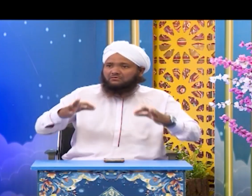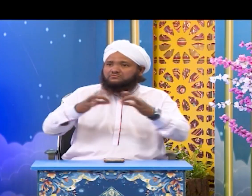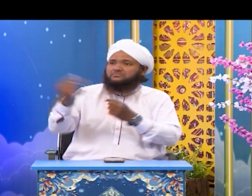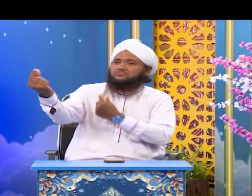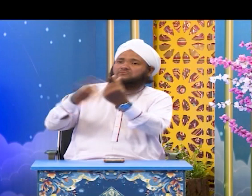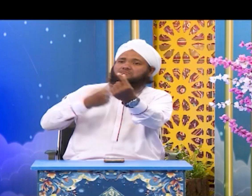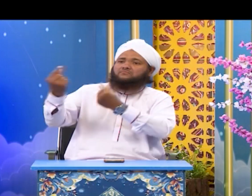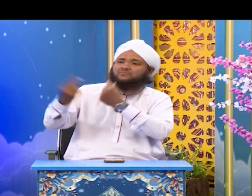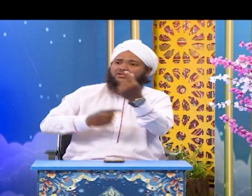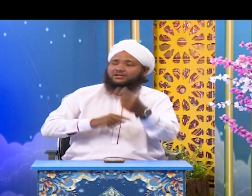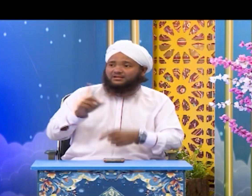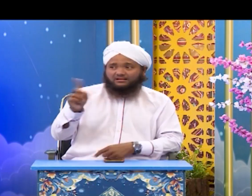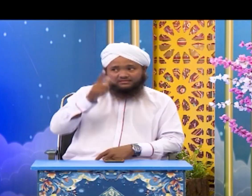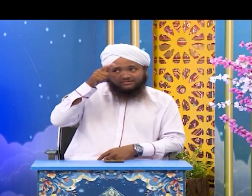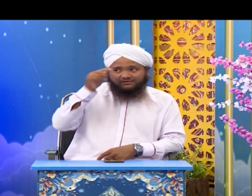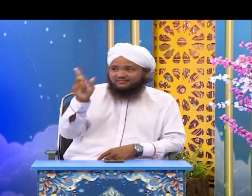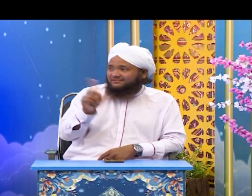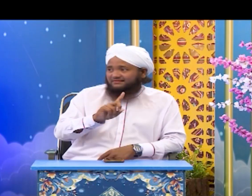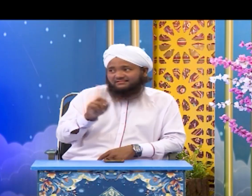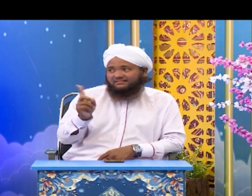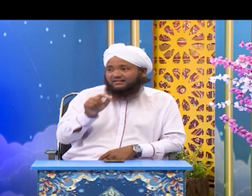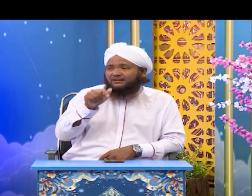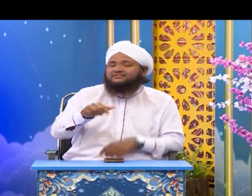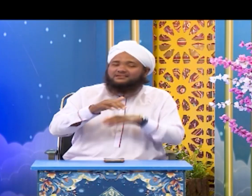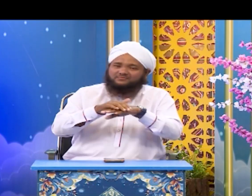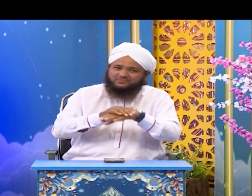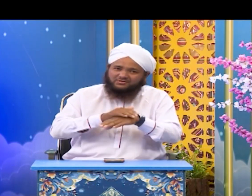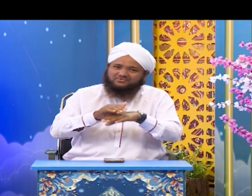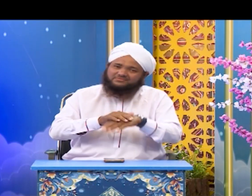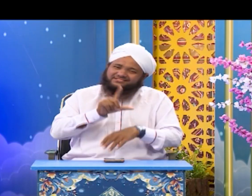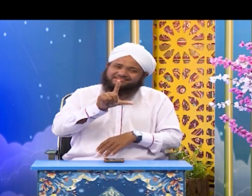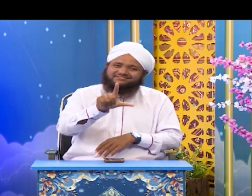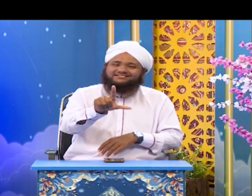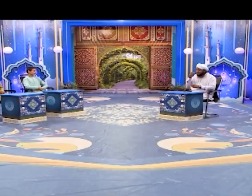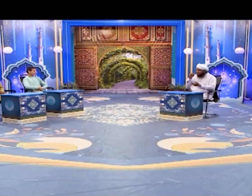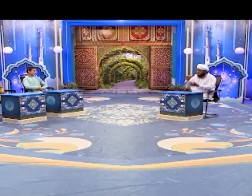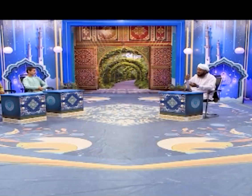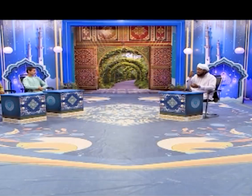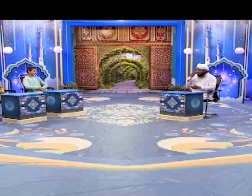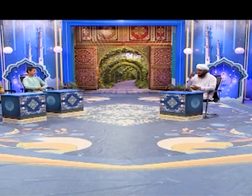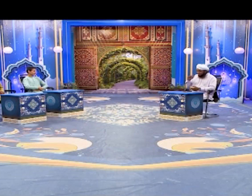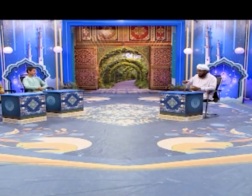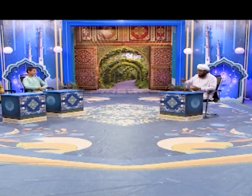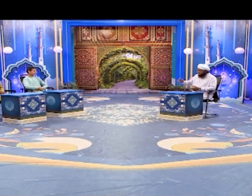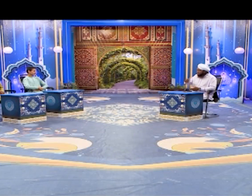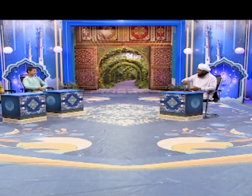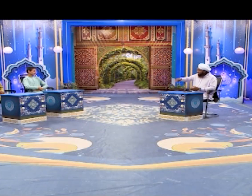طعنوں کی پرواہ کرنے کے بجائے ان سے محبت و شفقت کا برتاؤ کریں، ان کی جائز خواہشات کا